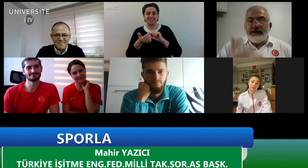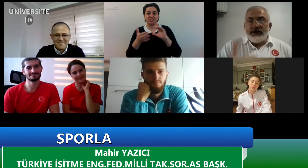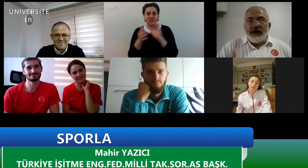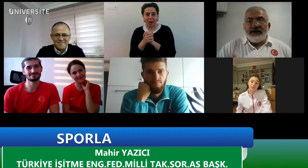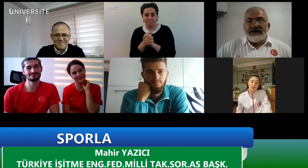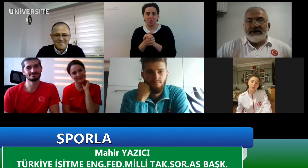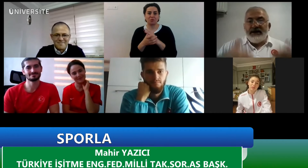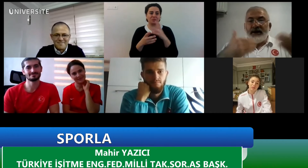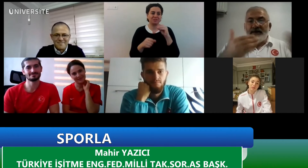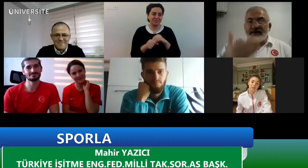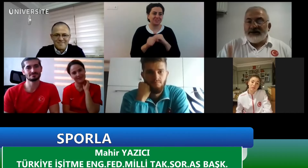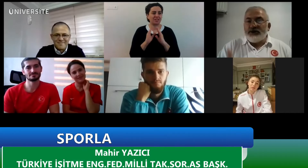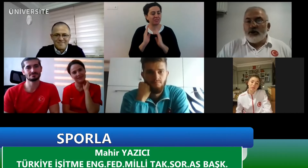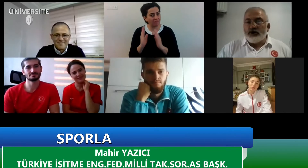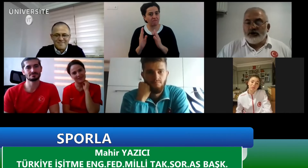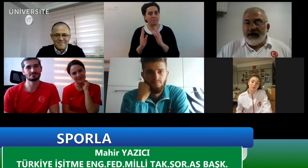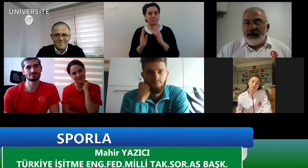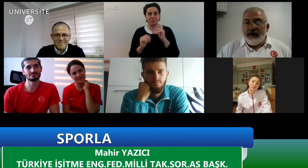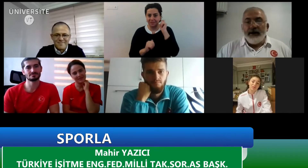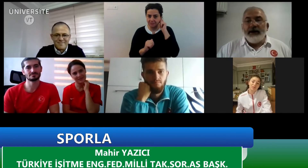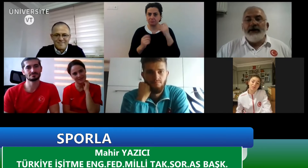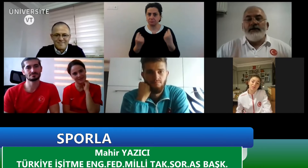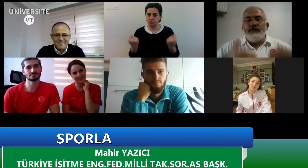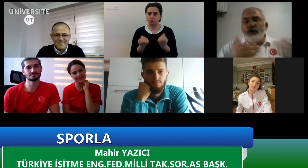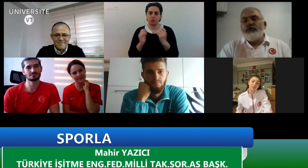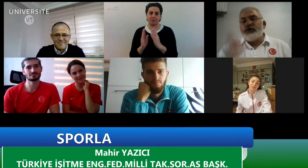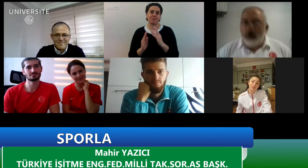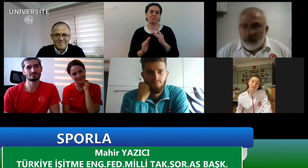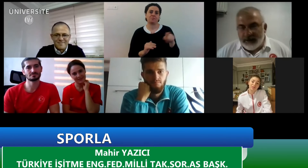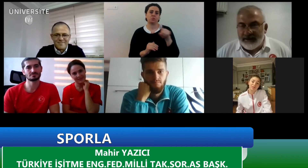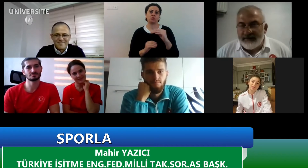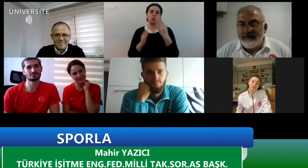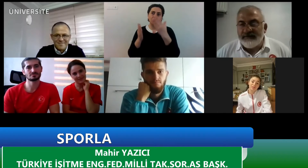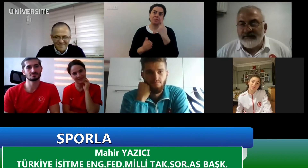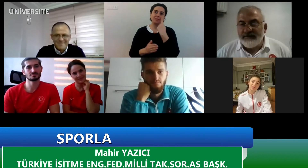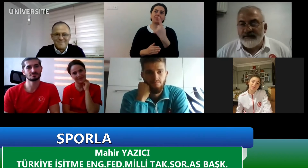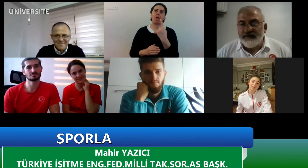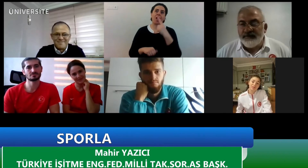ailenin ikamesi, devam etmesi konusunda İnan büyük bir rol model.